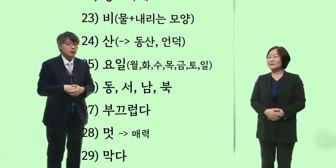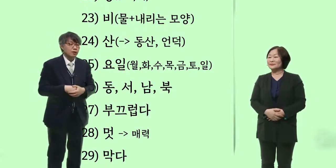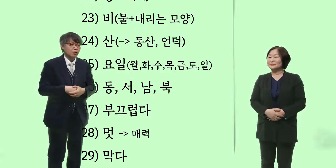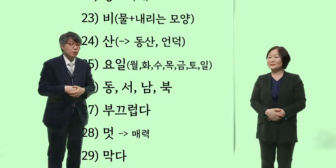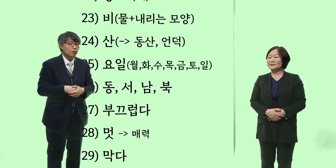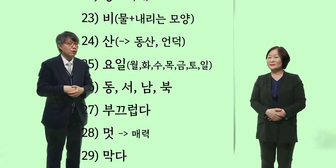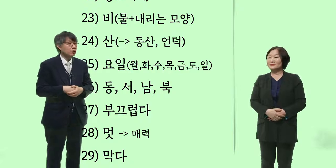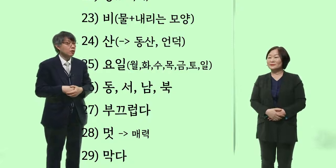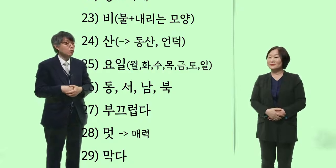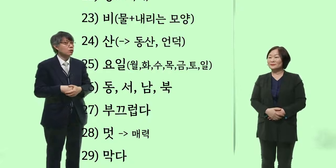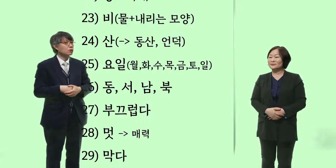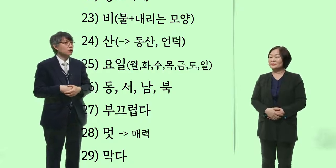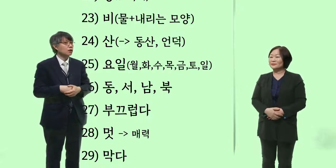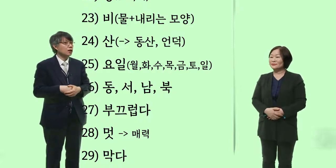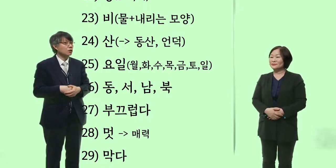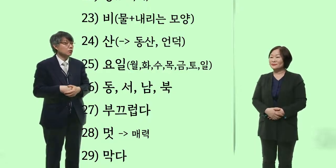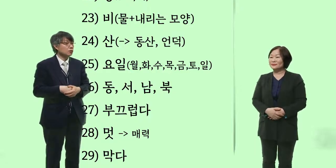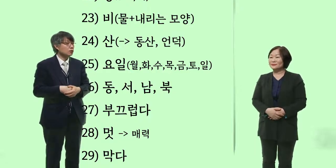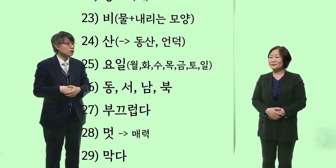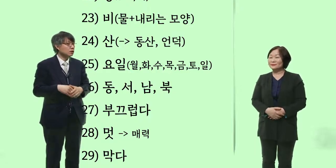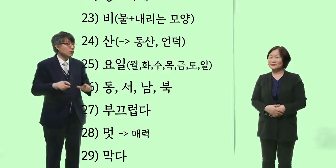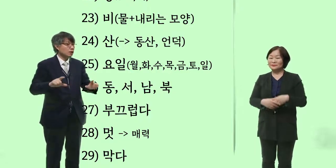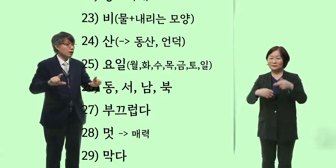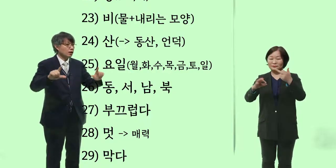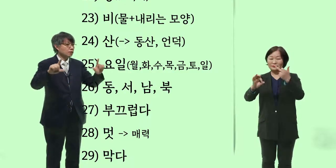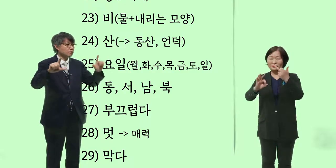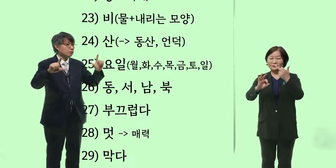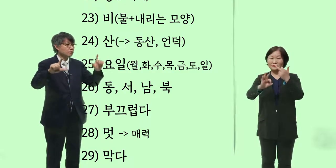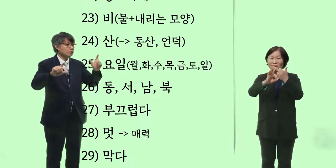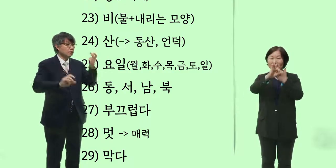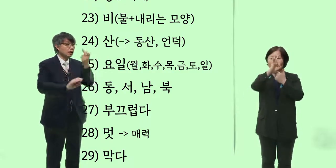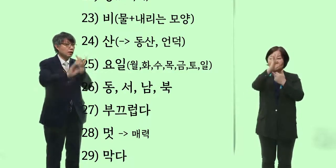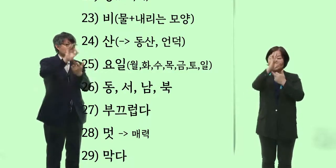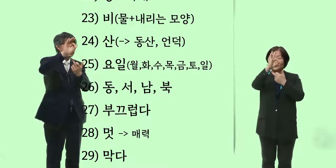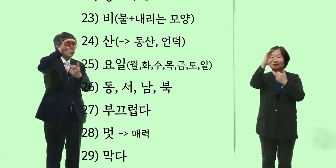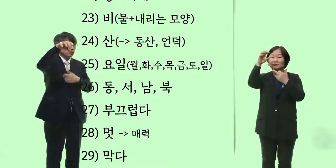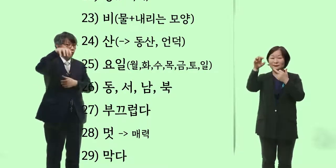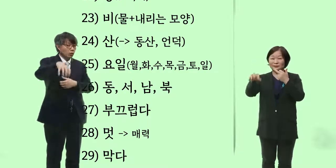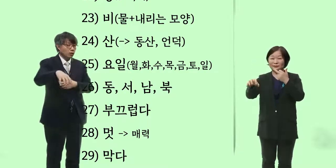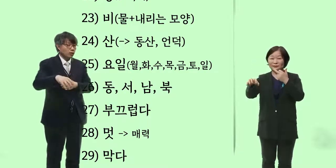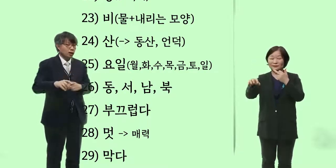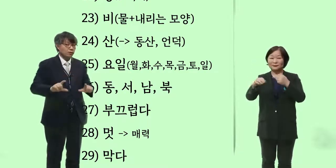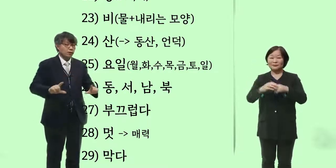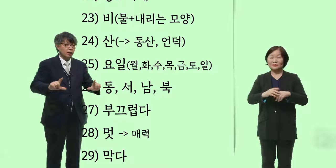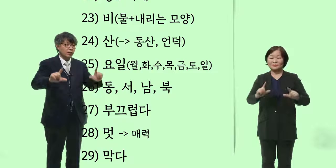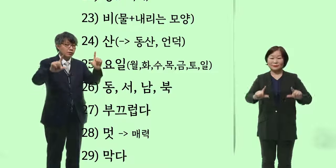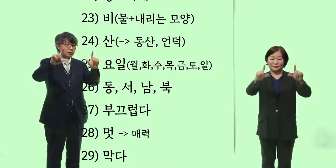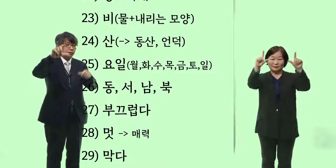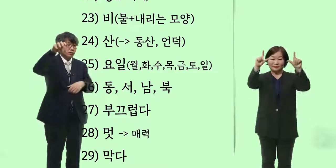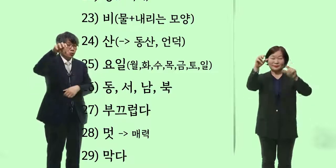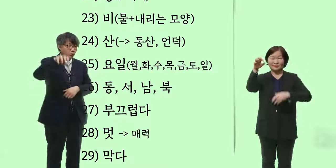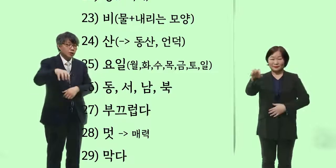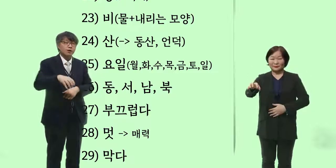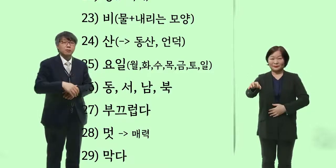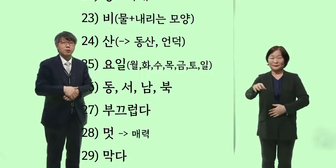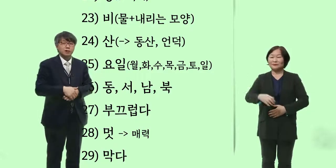걸 보면 동쪽은 어떻게 할까요? 동쪽은 해가 뜨는 곳, 아니면 해 뜨는 곳 이렇게 표현하시면